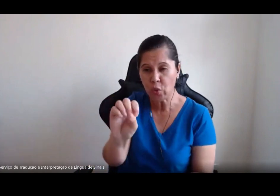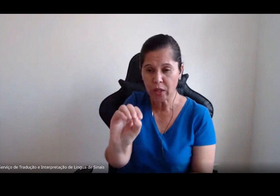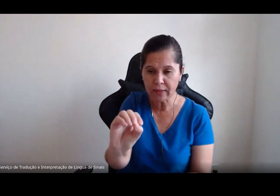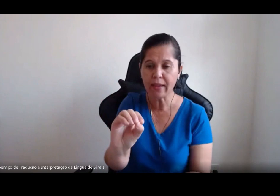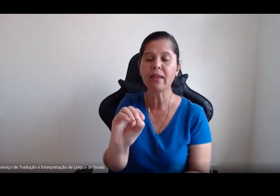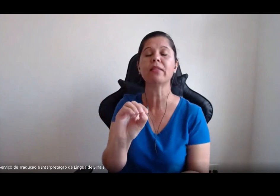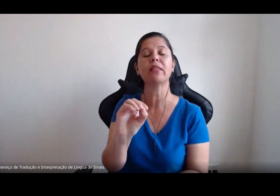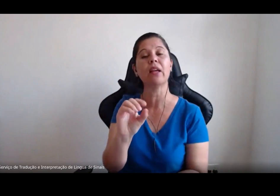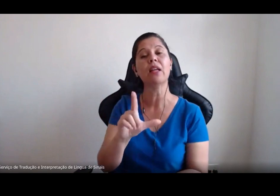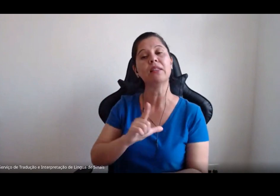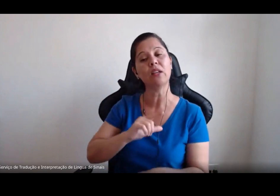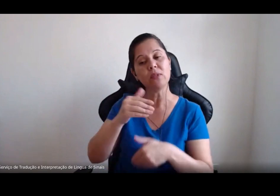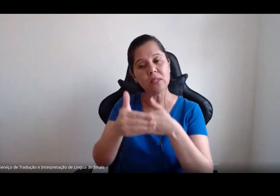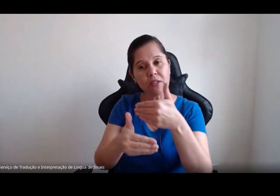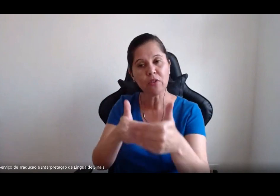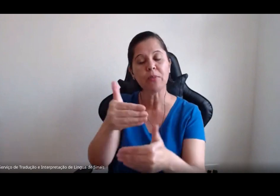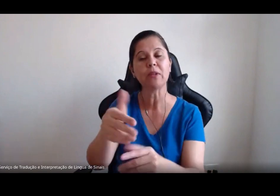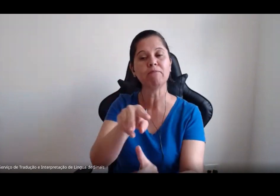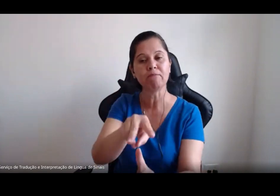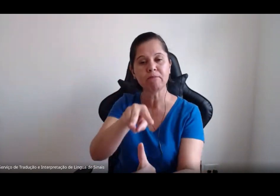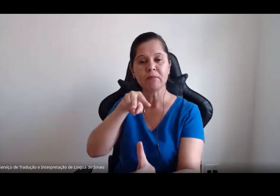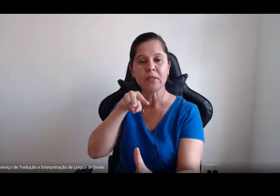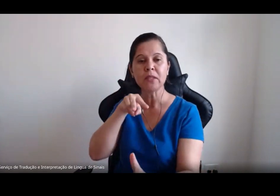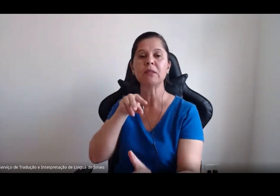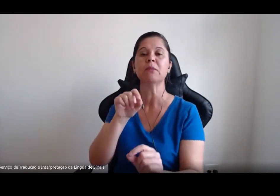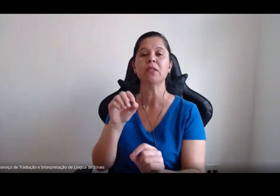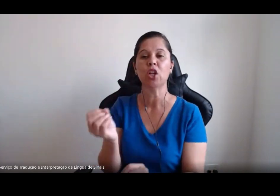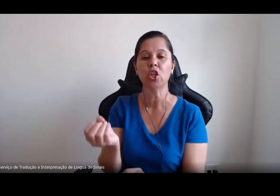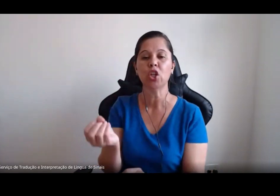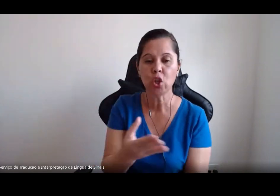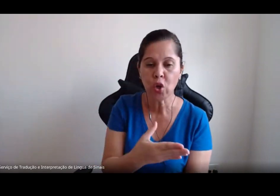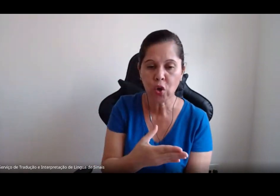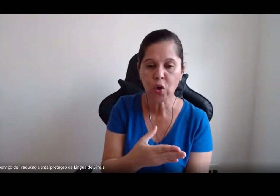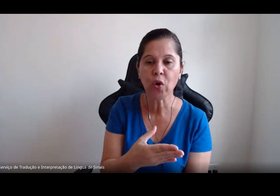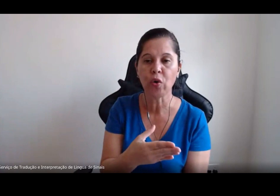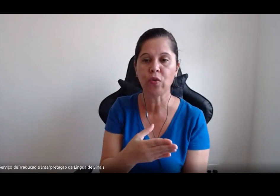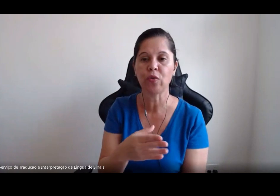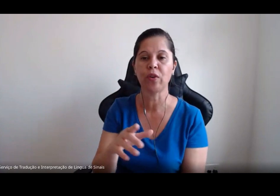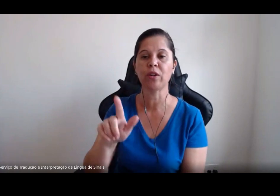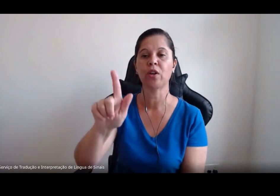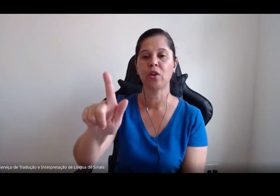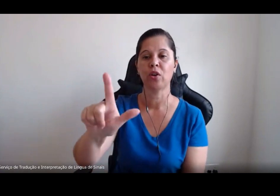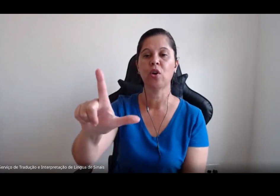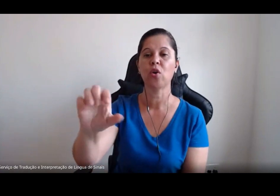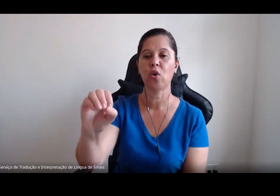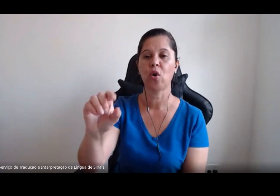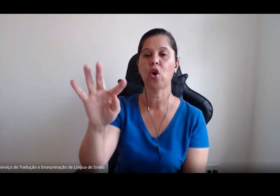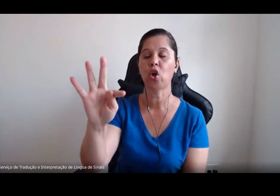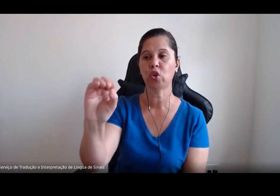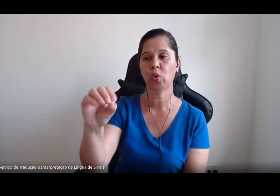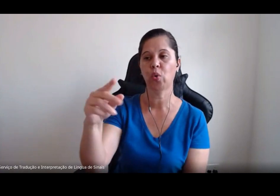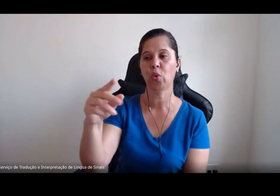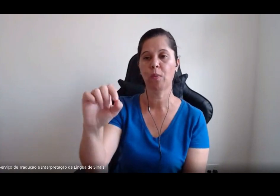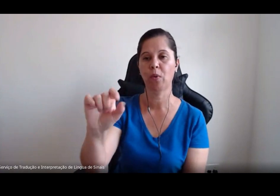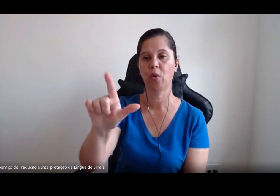nos anos 80, começa a se desenvolver uma perspectiva que se chama glotopolítica, né? Alguns de vocês devem ter ouvido falar.